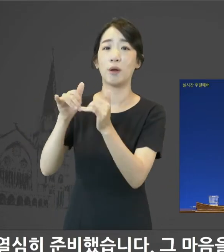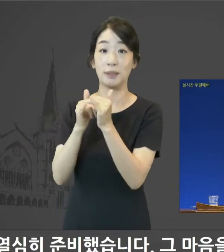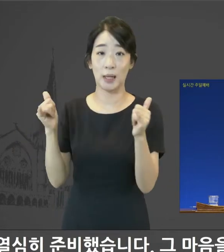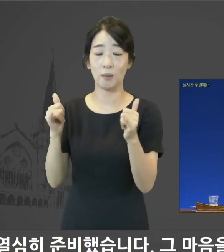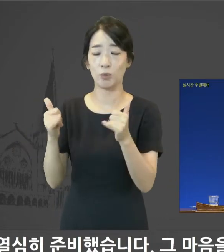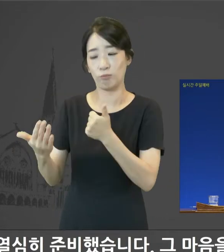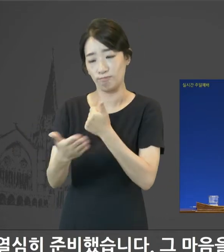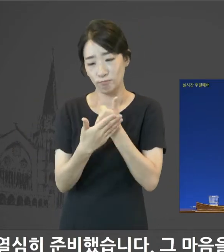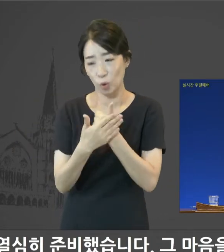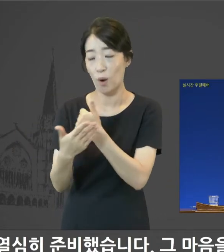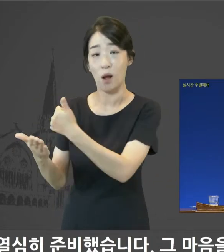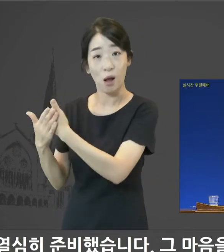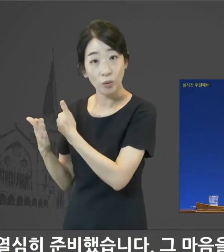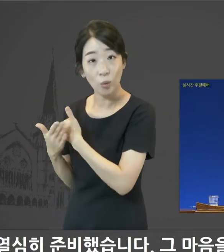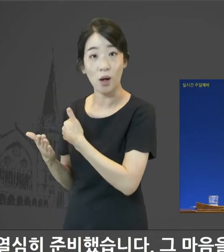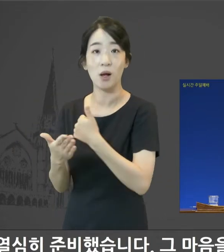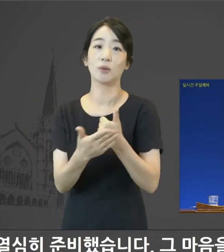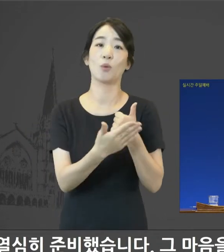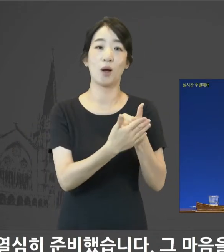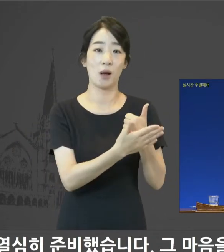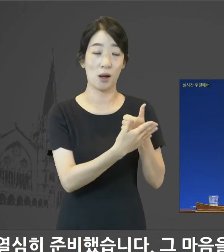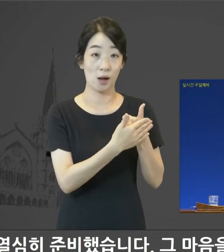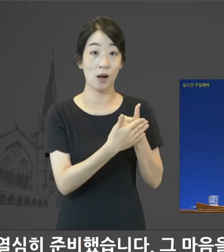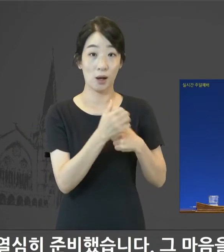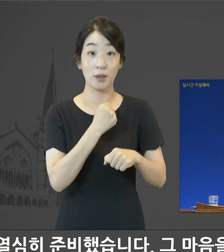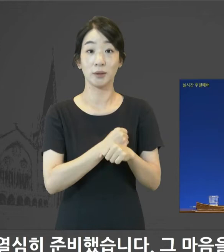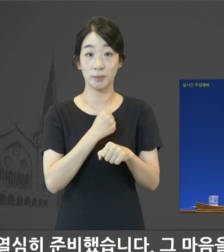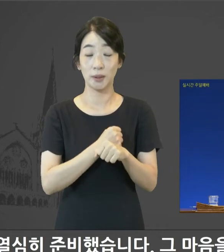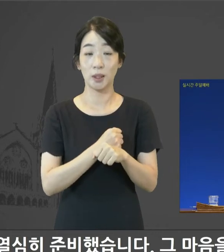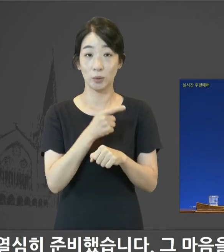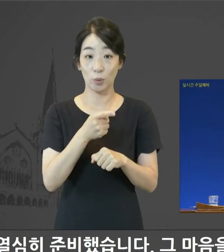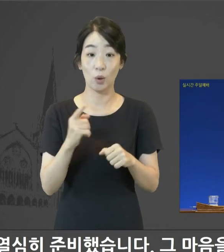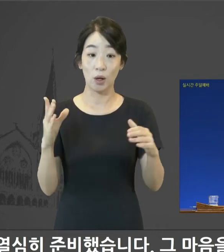자기 것들을 바쳐서 성전을 지을 재료들이